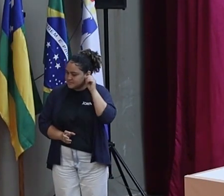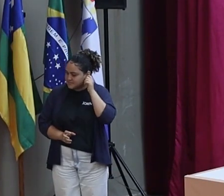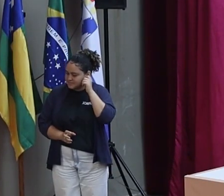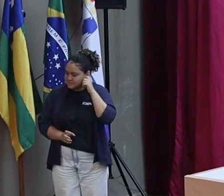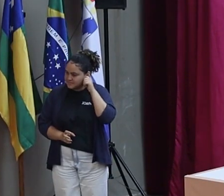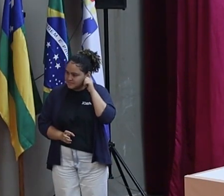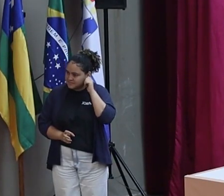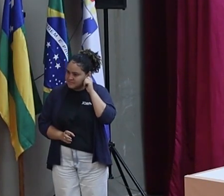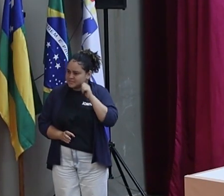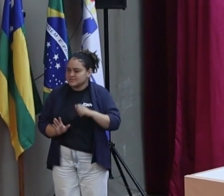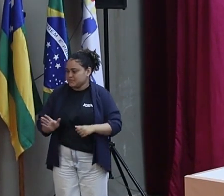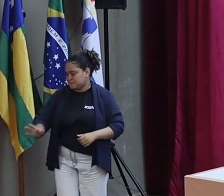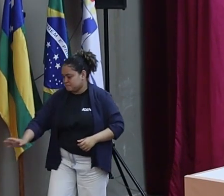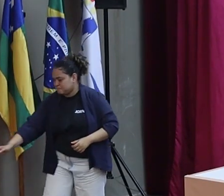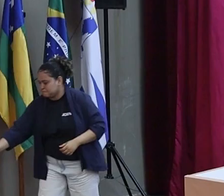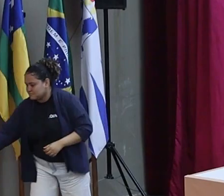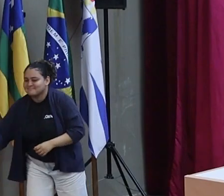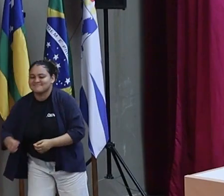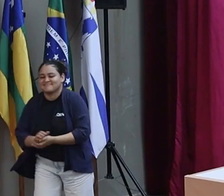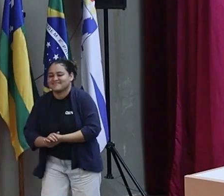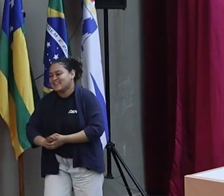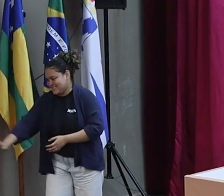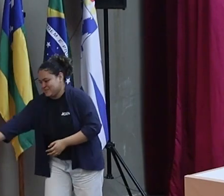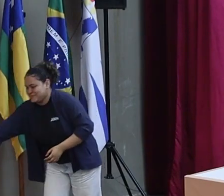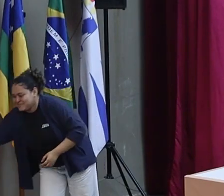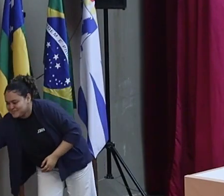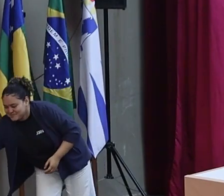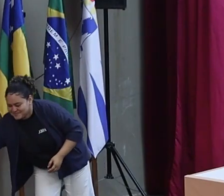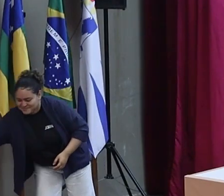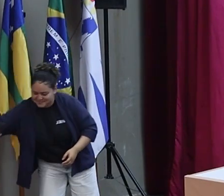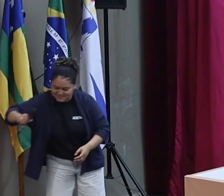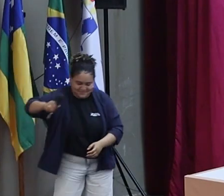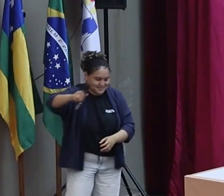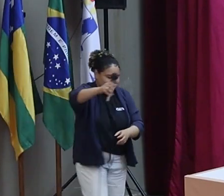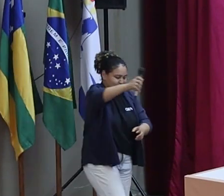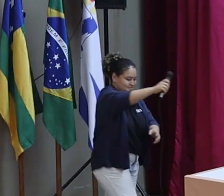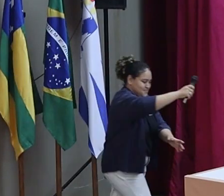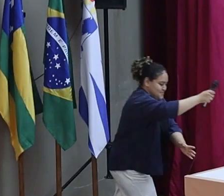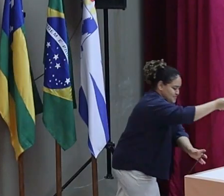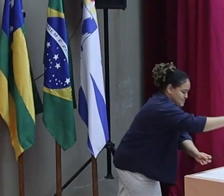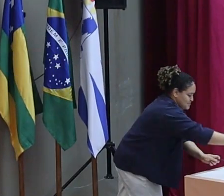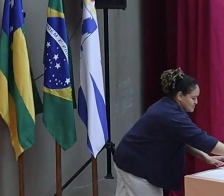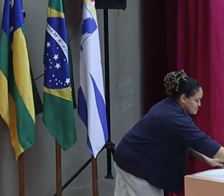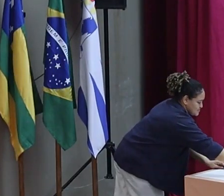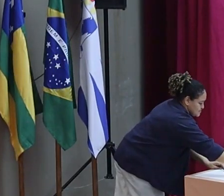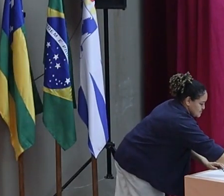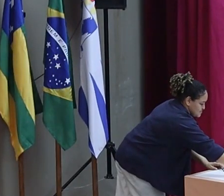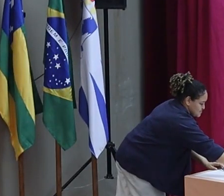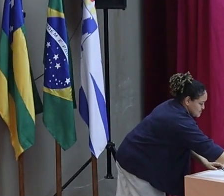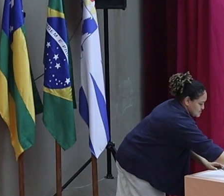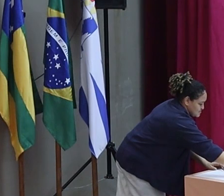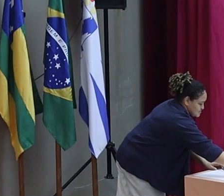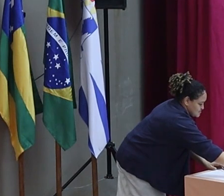Eu estava falando aquela história, ele falou que chegou a palavra final, aí eu queria só, porque eu disse ontem que o Raj era plantador de